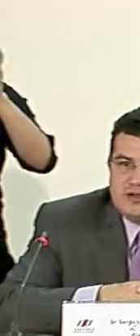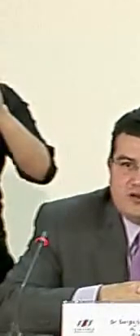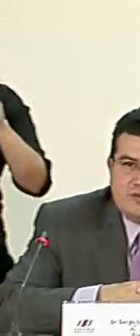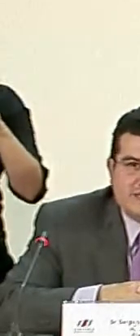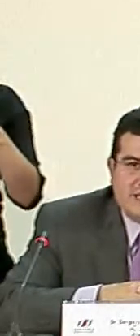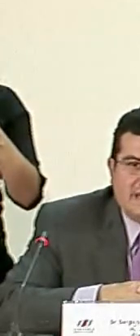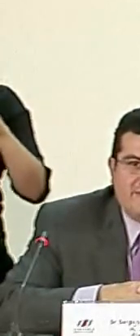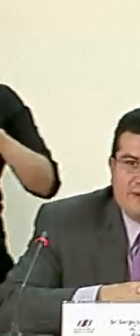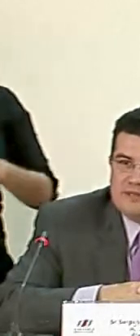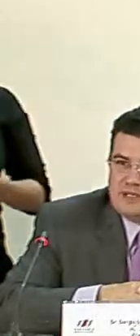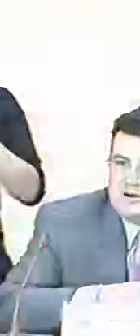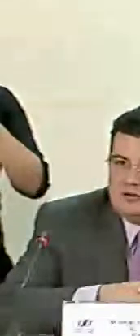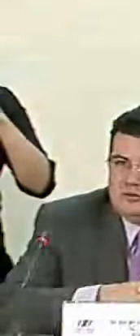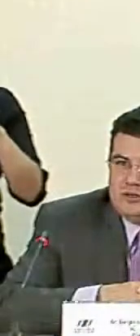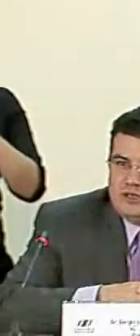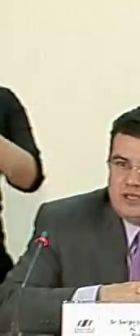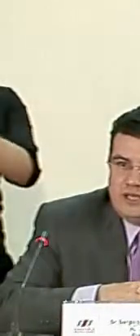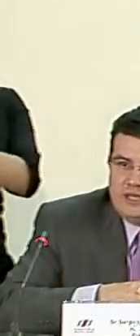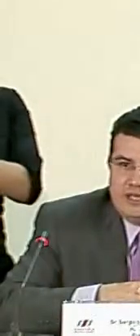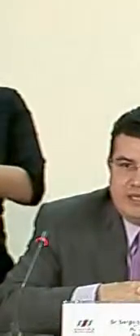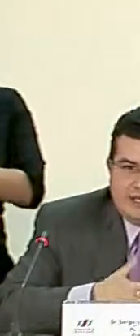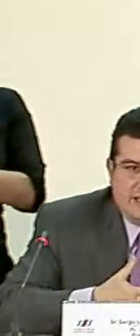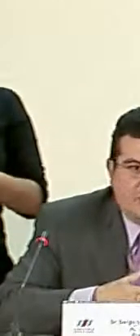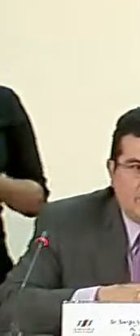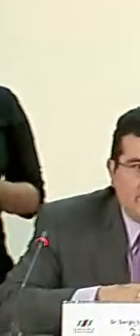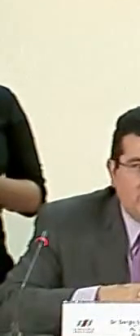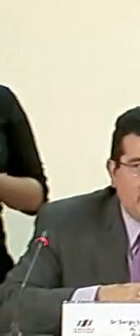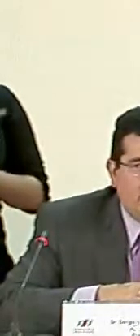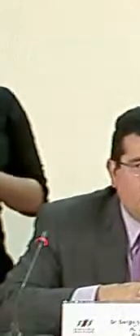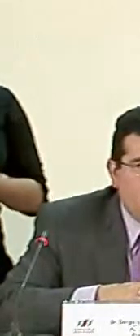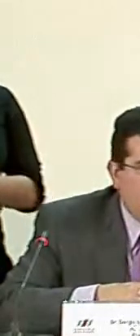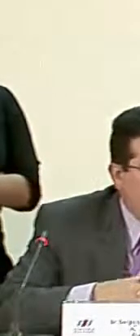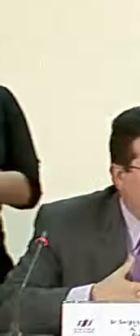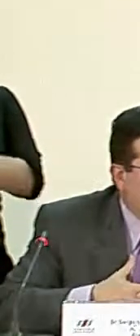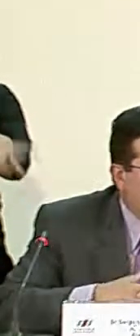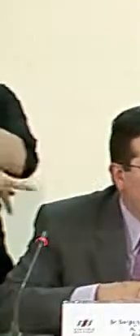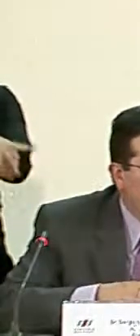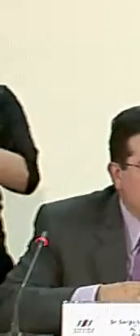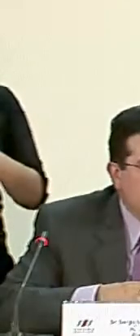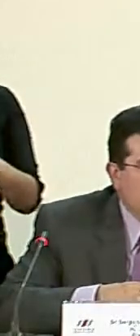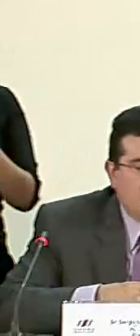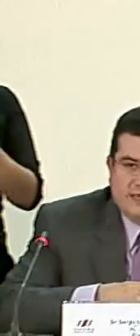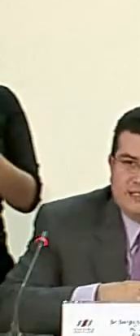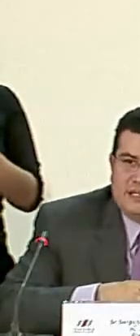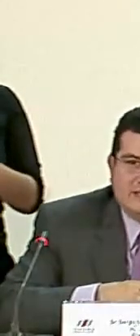quiere comenzar a implementarlo en el gobierno de la República. Y